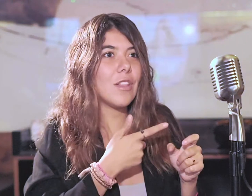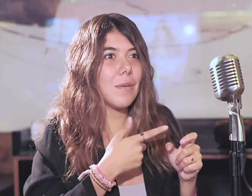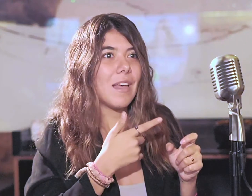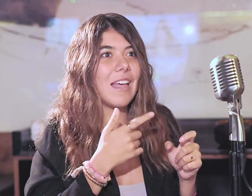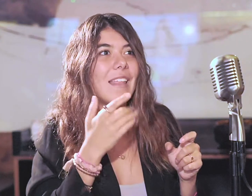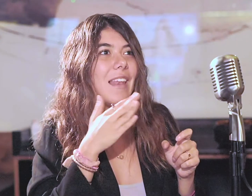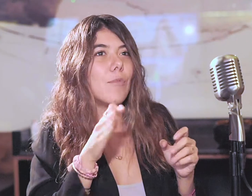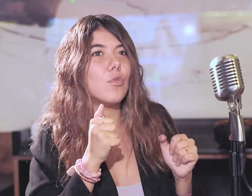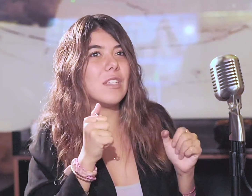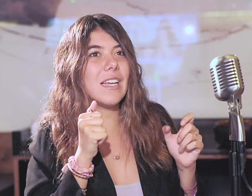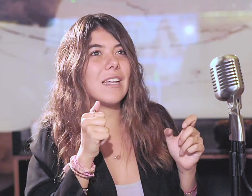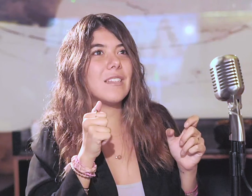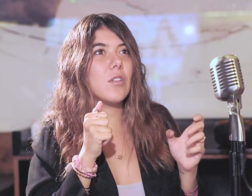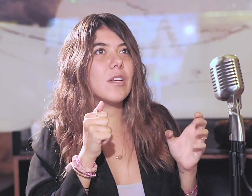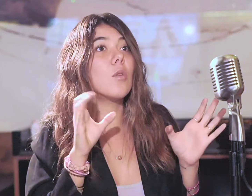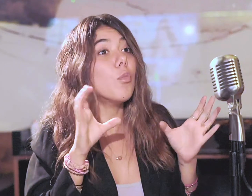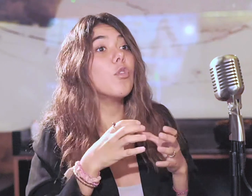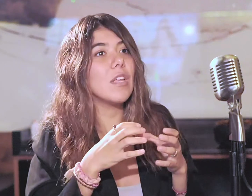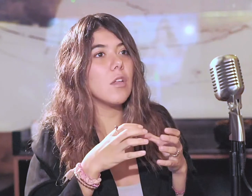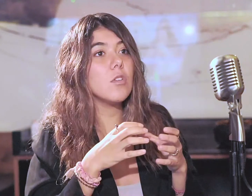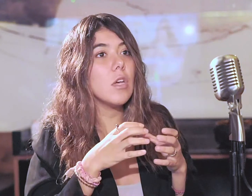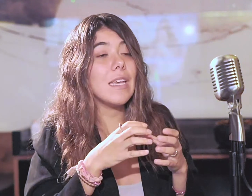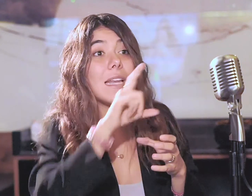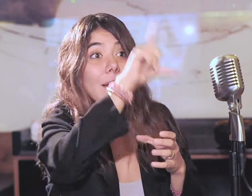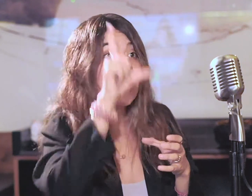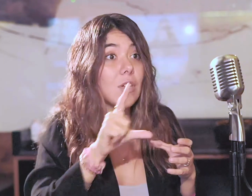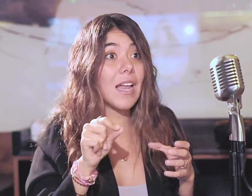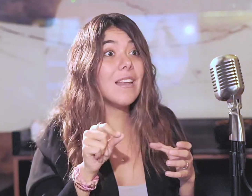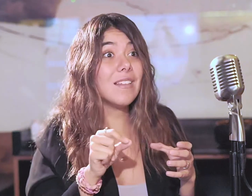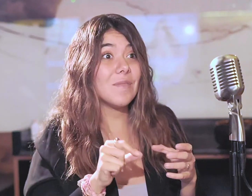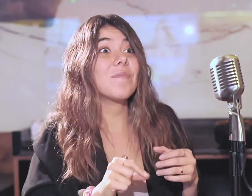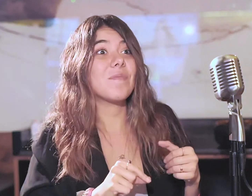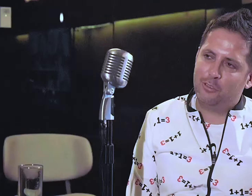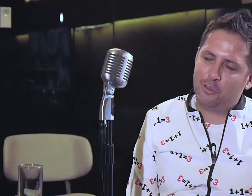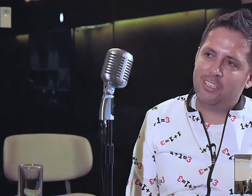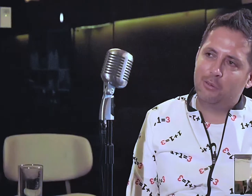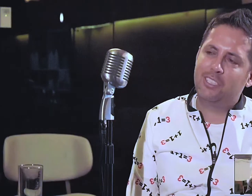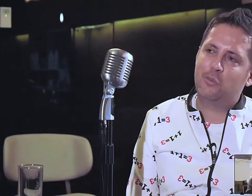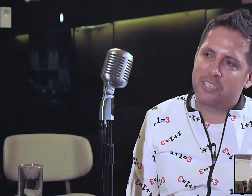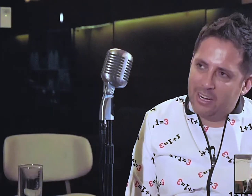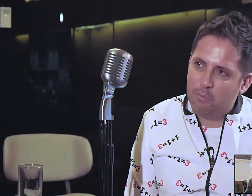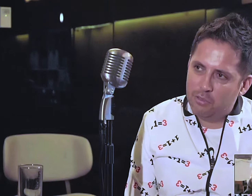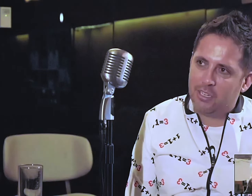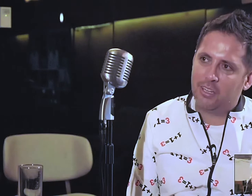gusta todo el tema de la música siento que son muy Unidos y a nivel nacional escuchar música